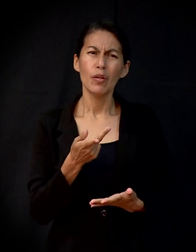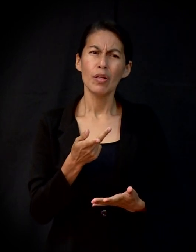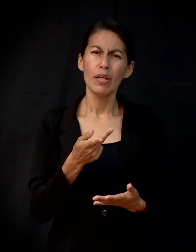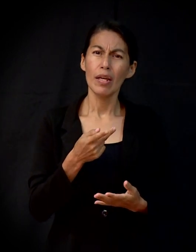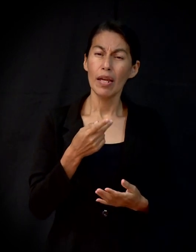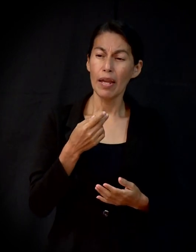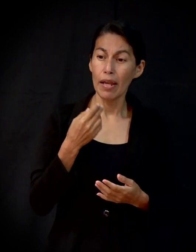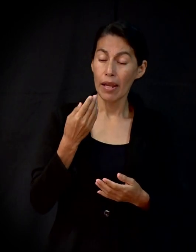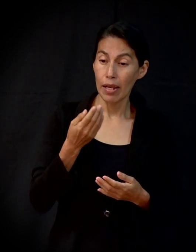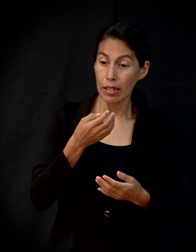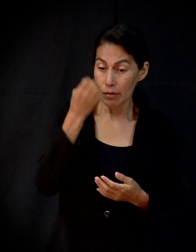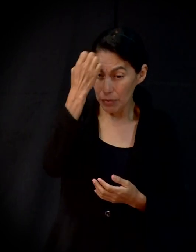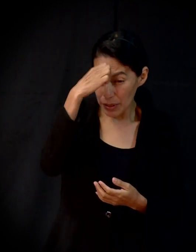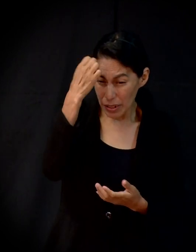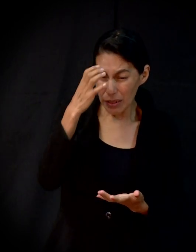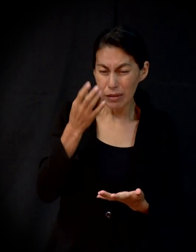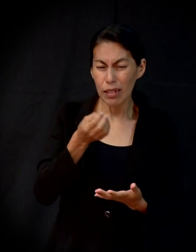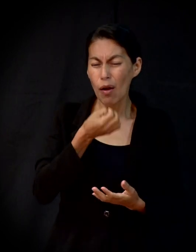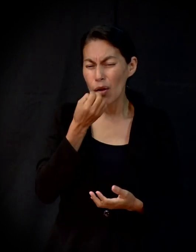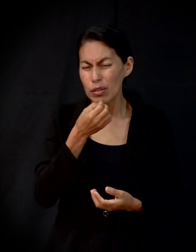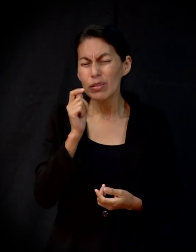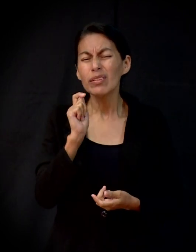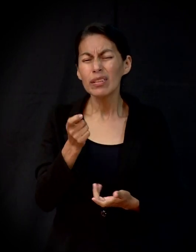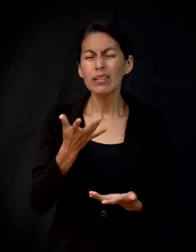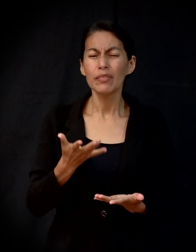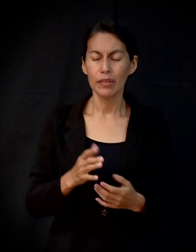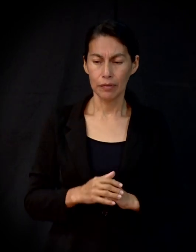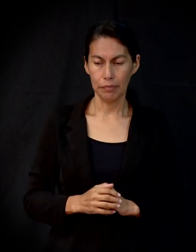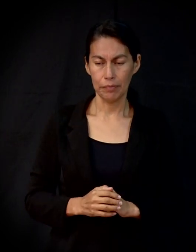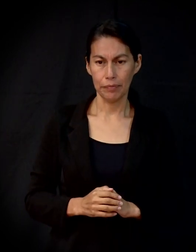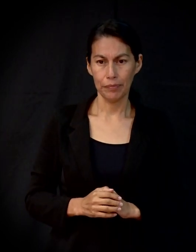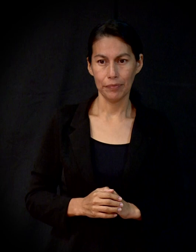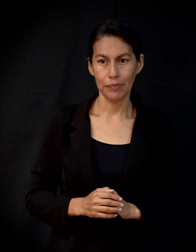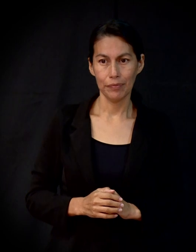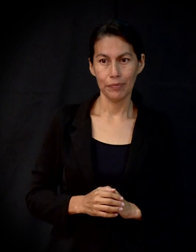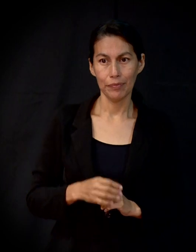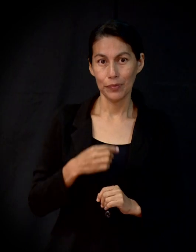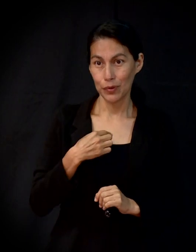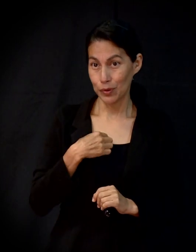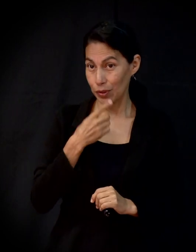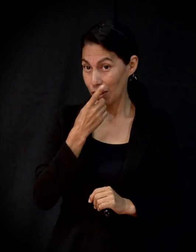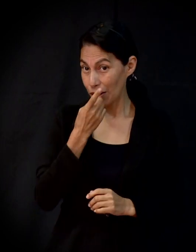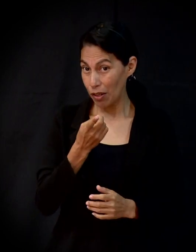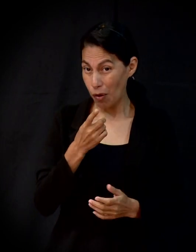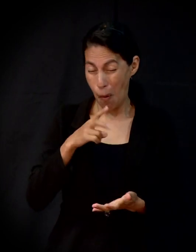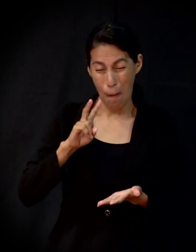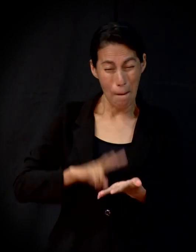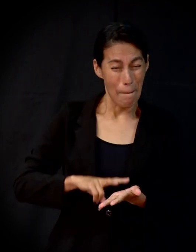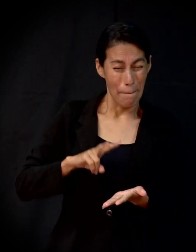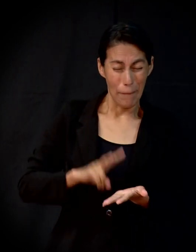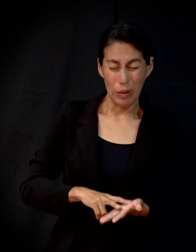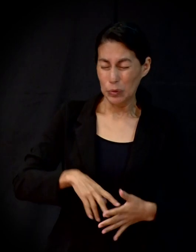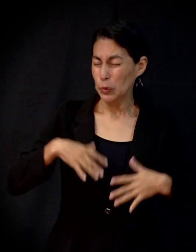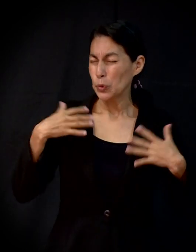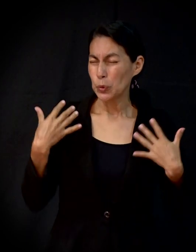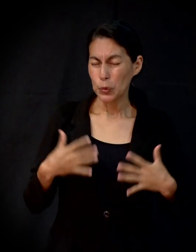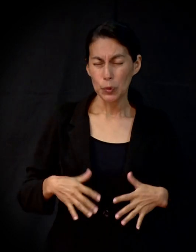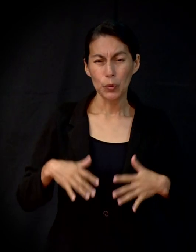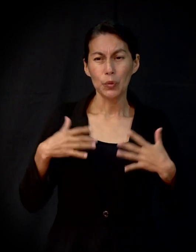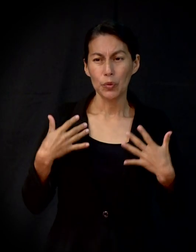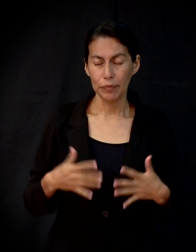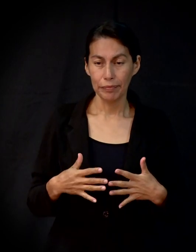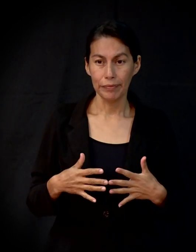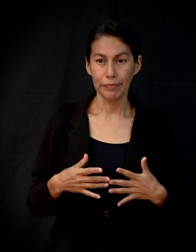indicaba esta oración para usted? Como le decía, es un valor, es algo tan